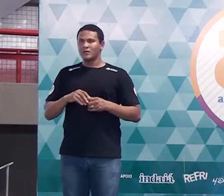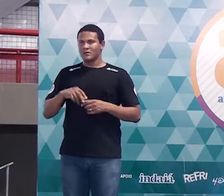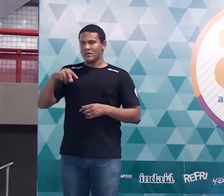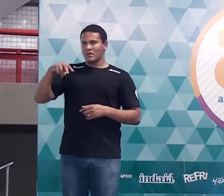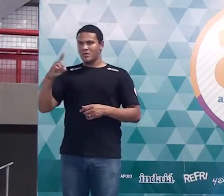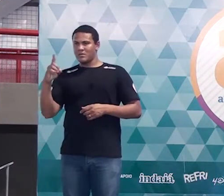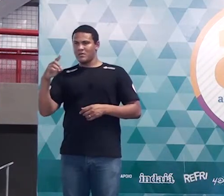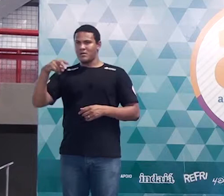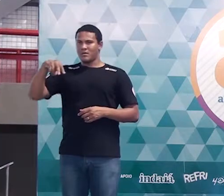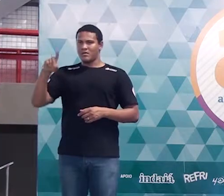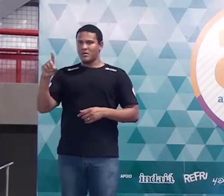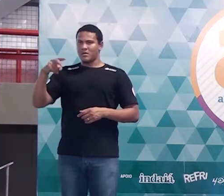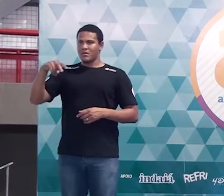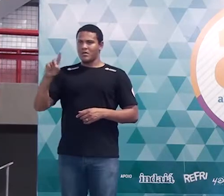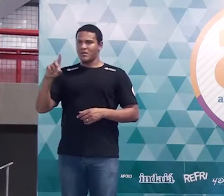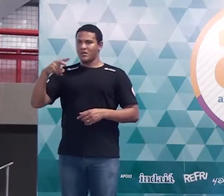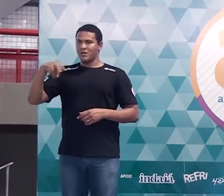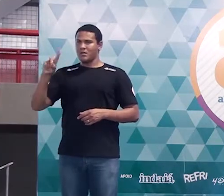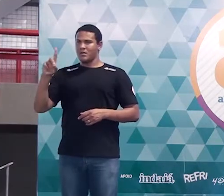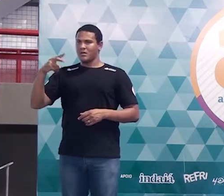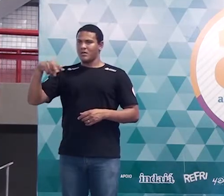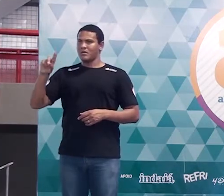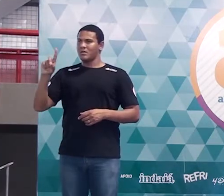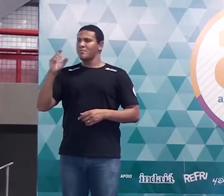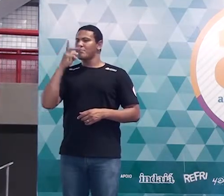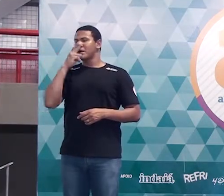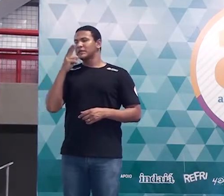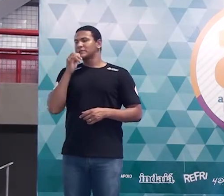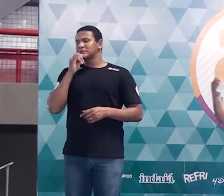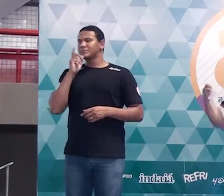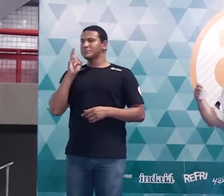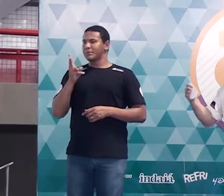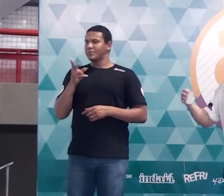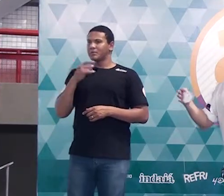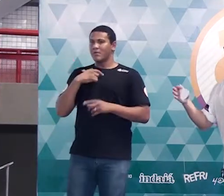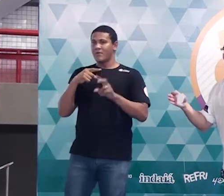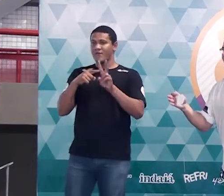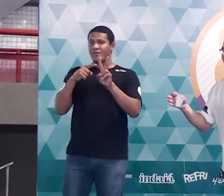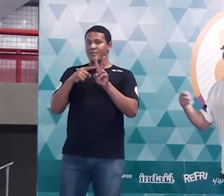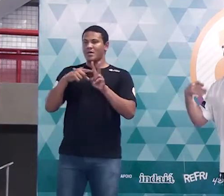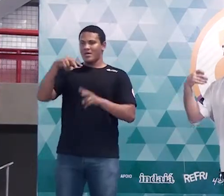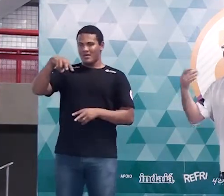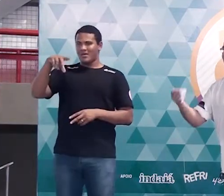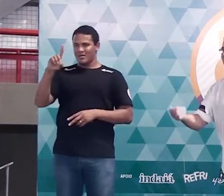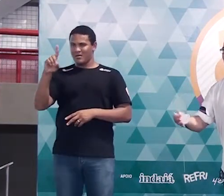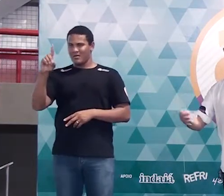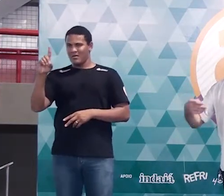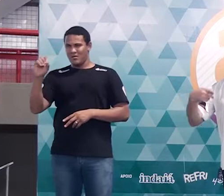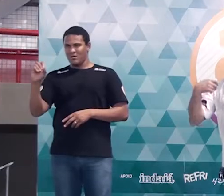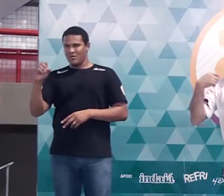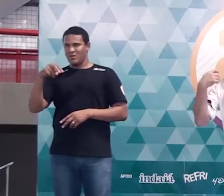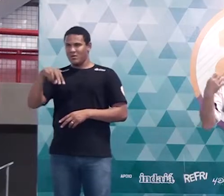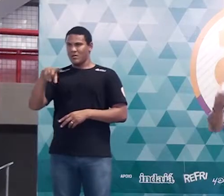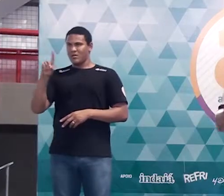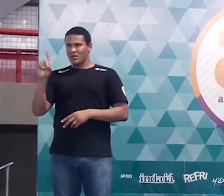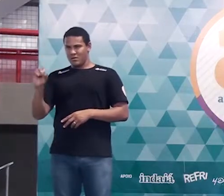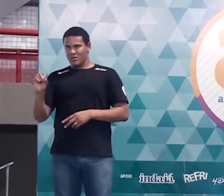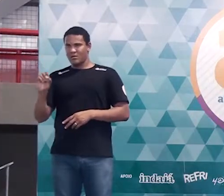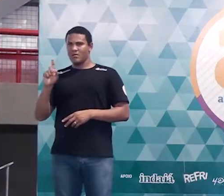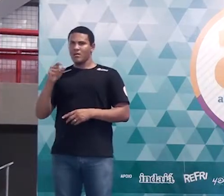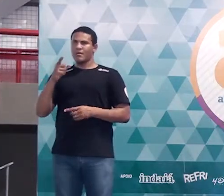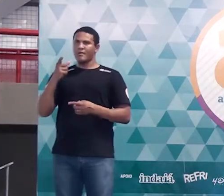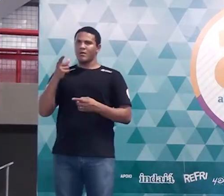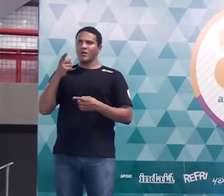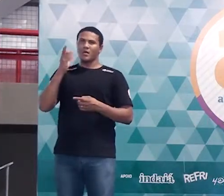que é o gerundismo? Gerúndio é quando o verbo termina em NDO, né? Cantando,